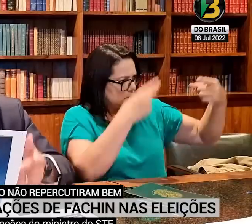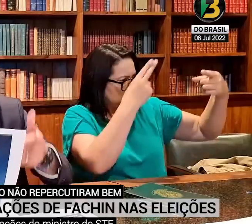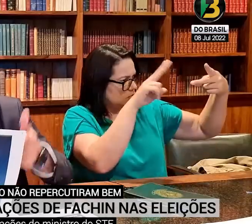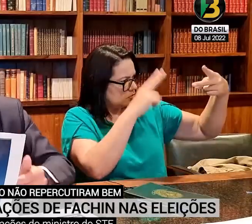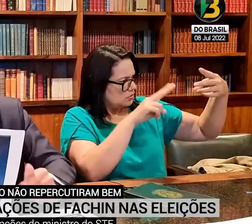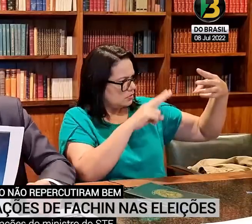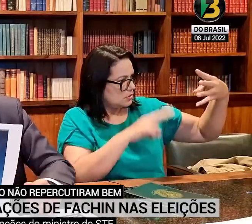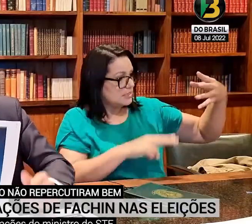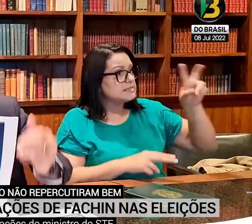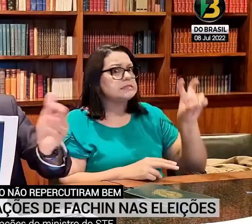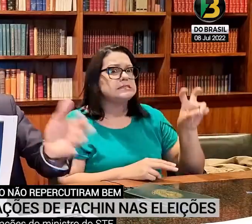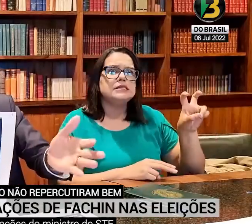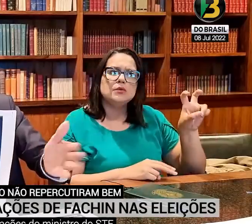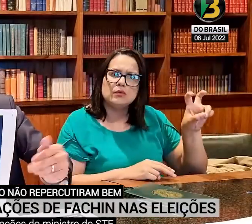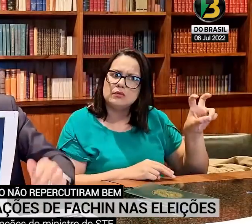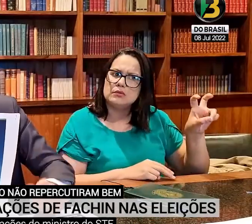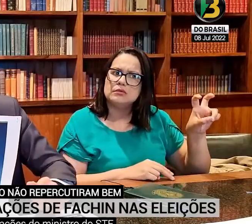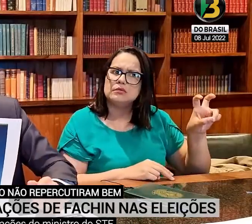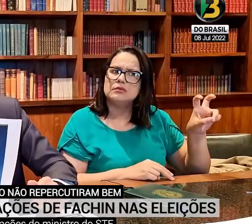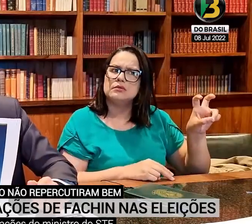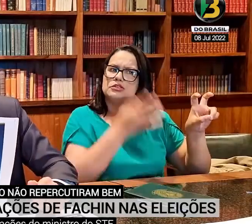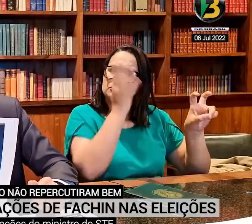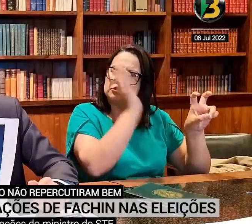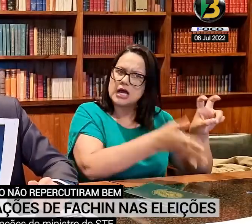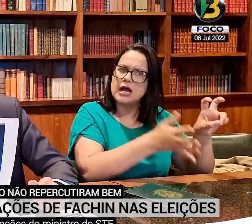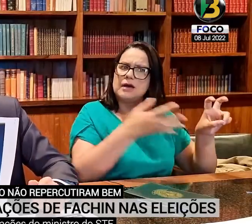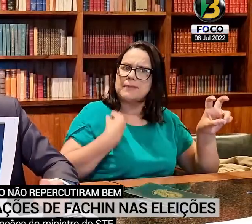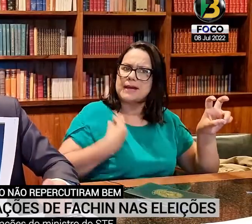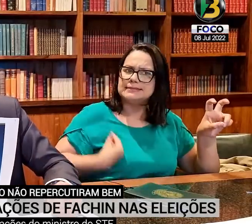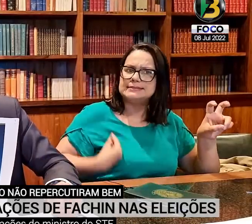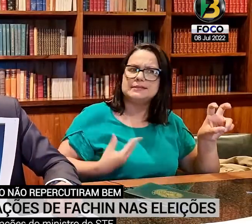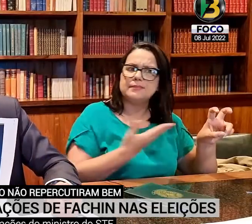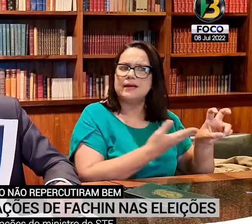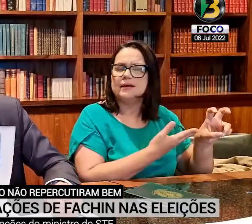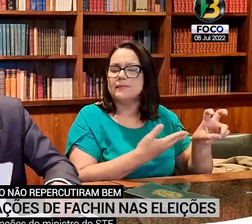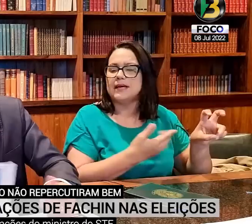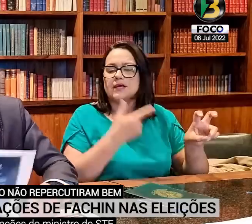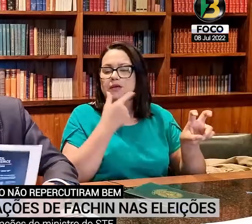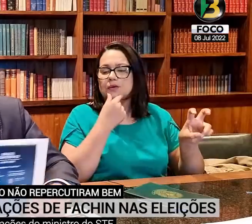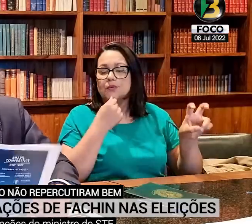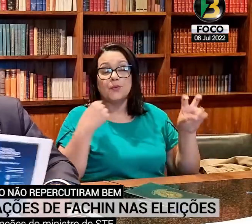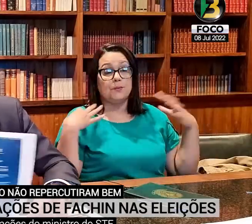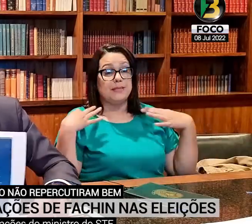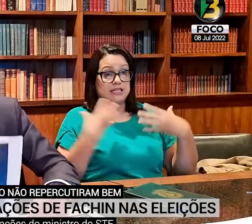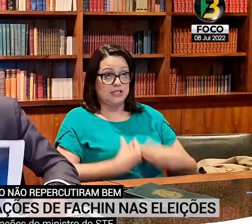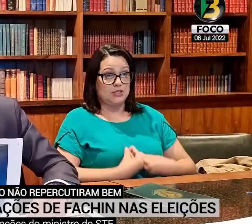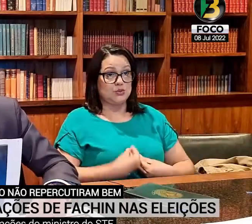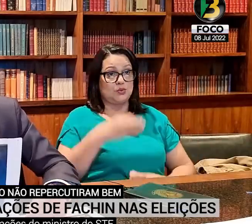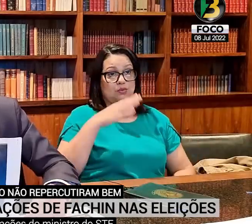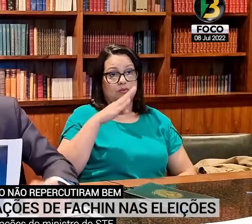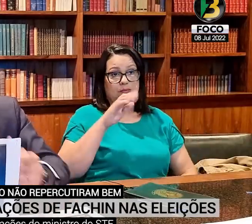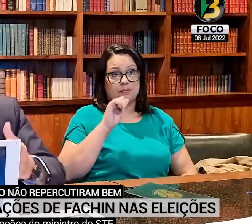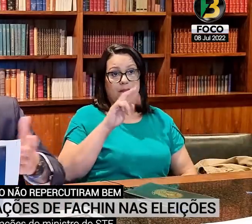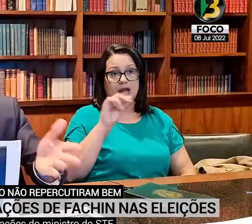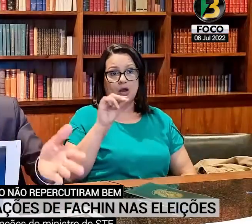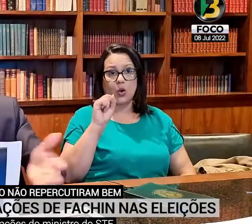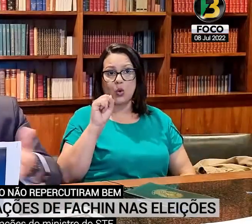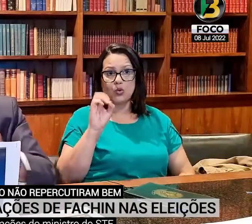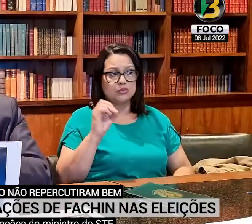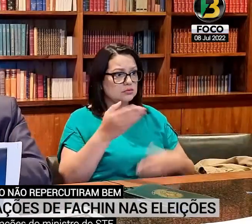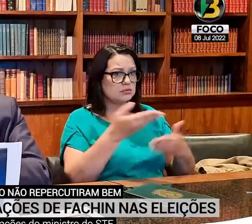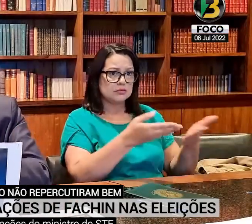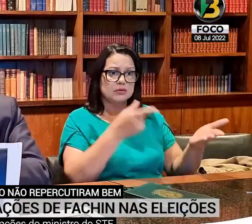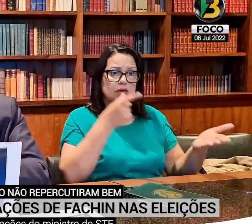sabendo que dois minutos a tirar essa relação vai participar disso mas o sua Barroso e os hoje não vai